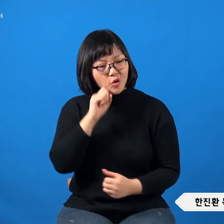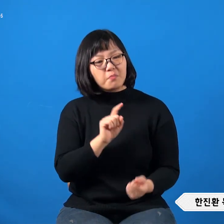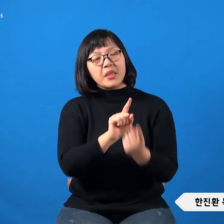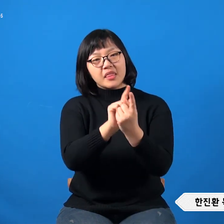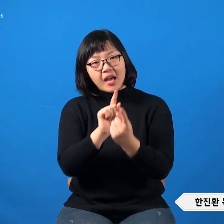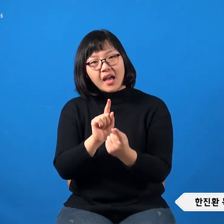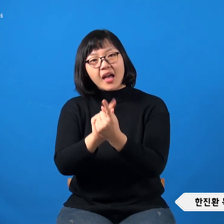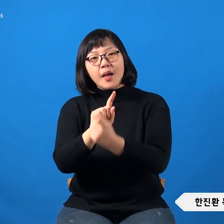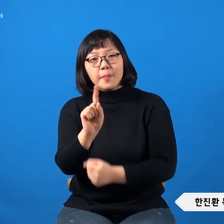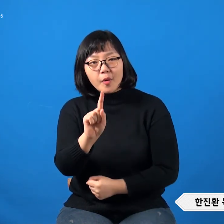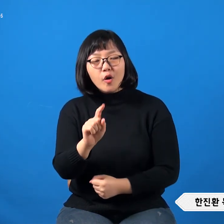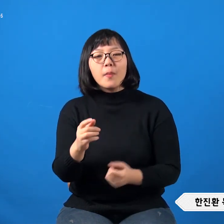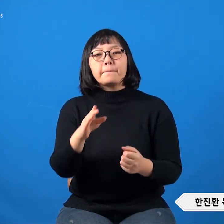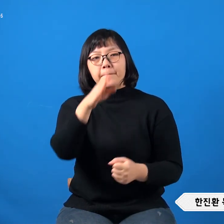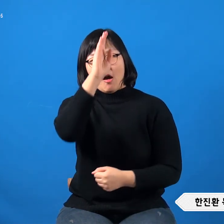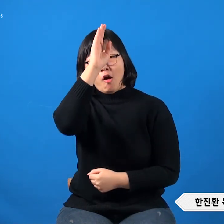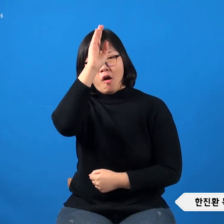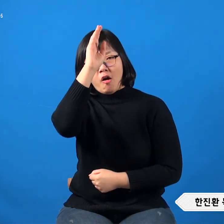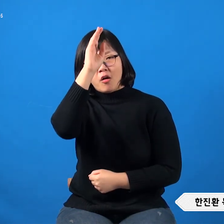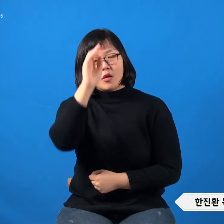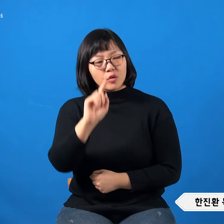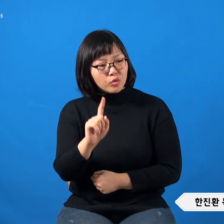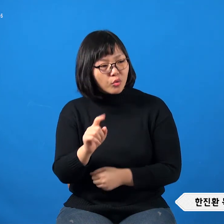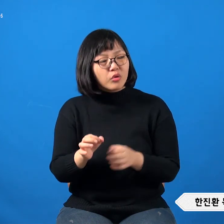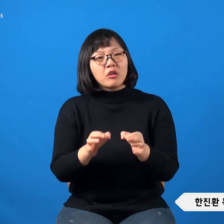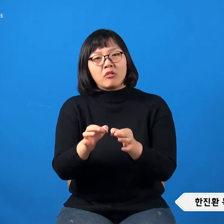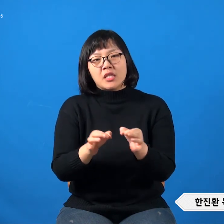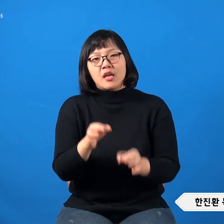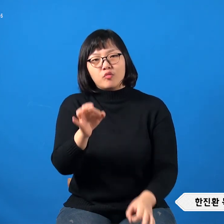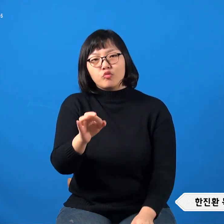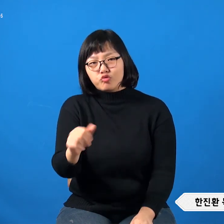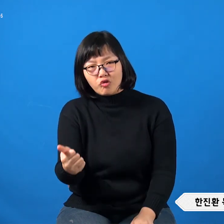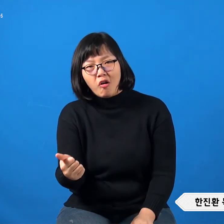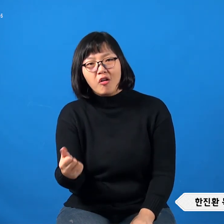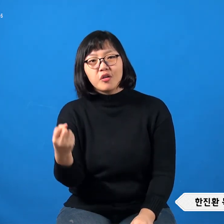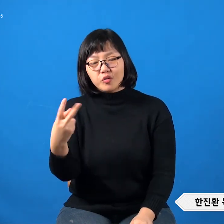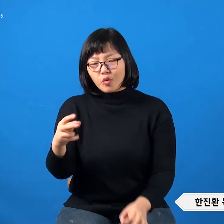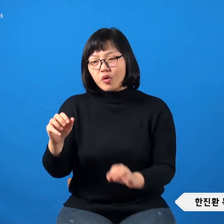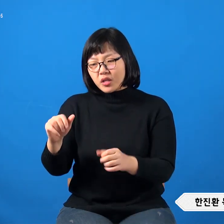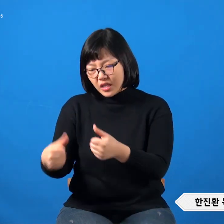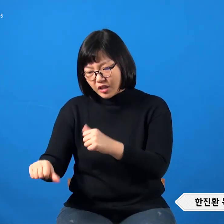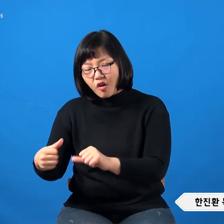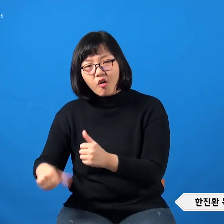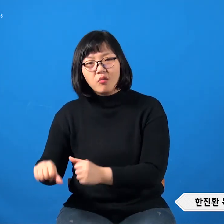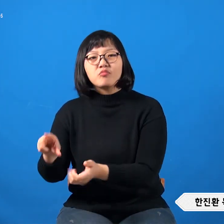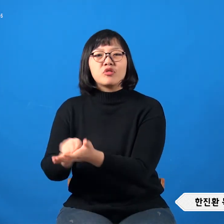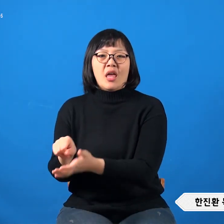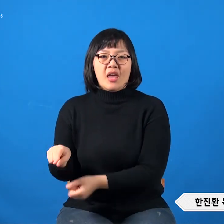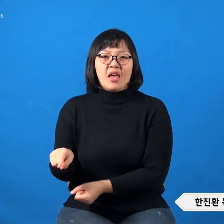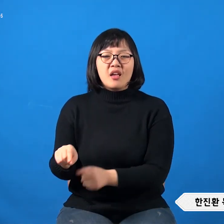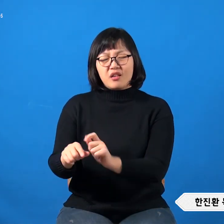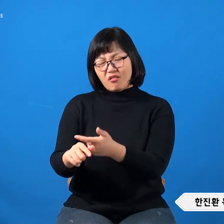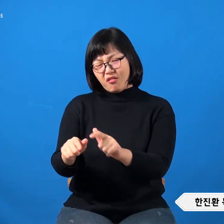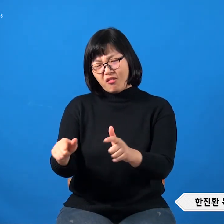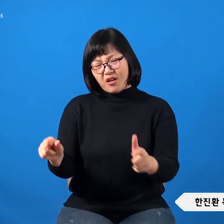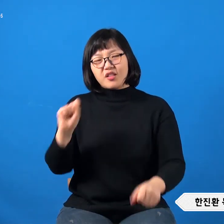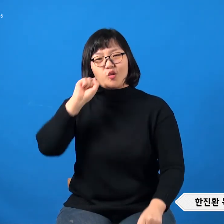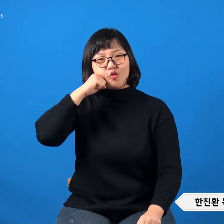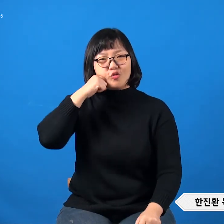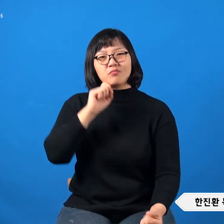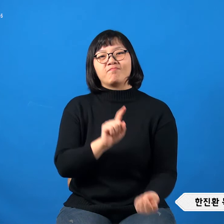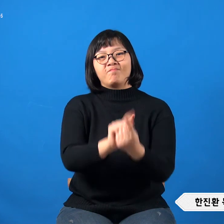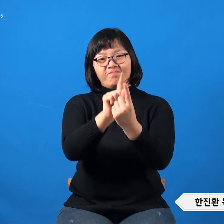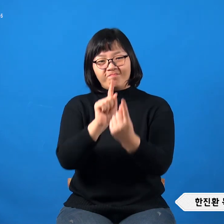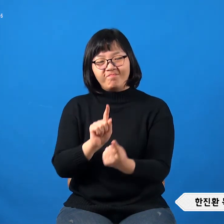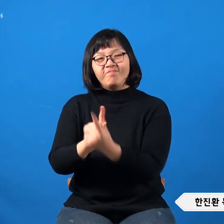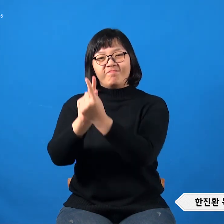있습니다. 경제적인 문제로, 자녀 문제로, 여러 문제로 폭풍을 당한 그런 가정들이